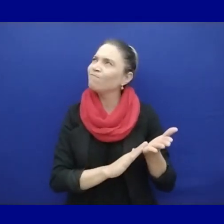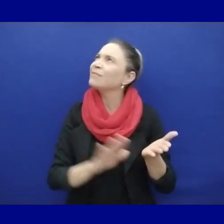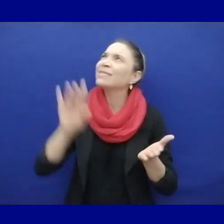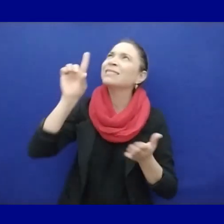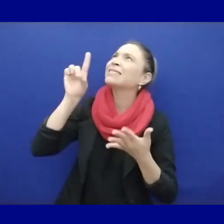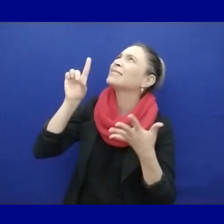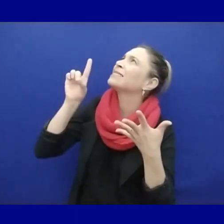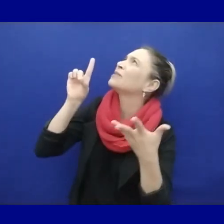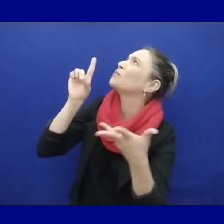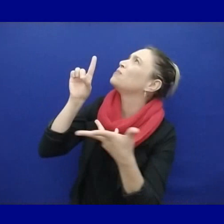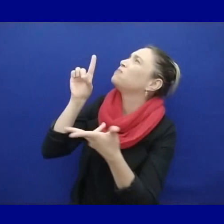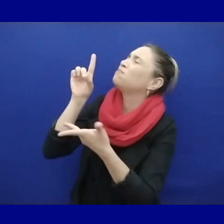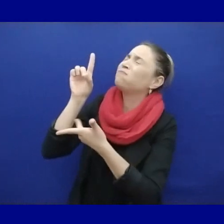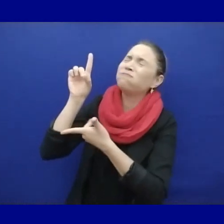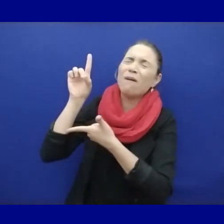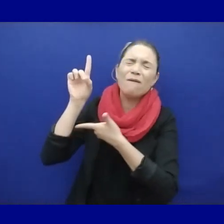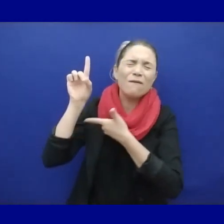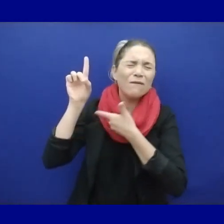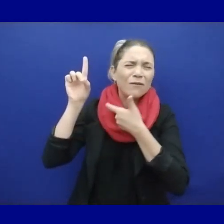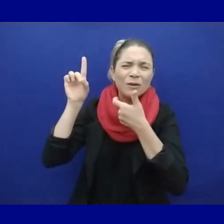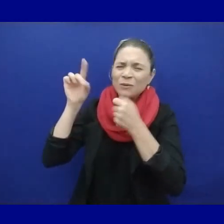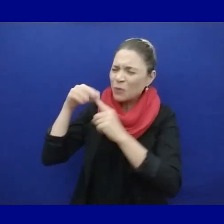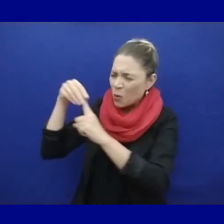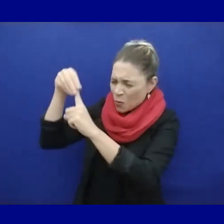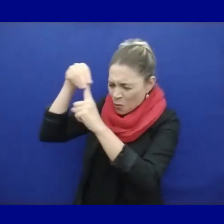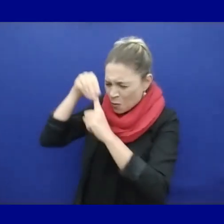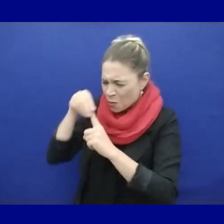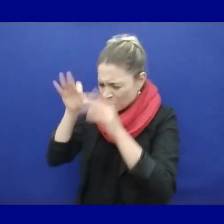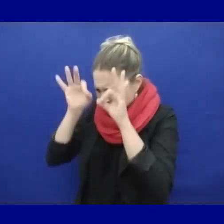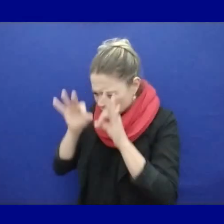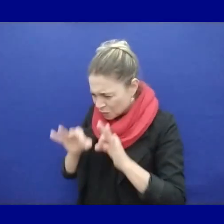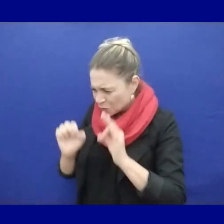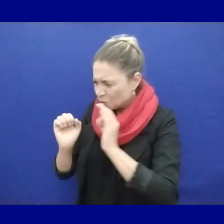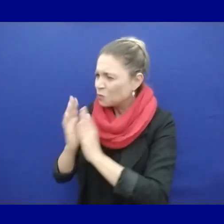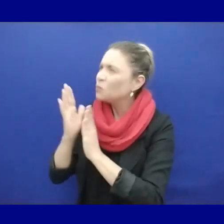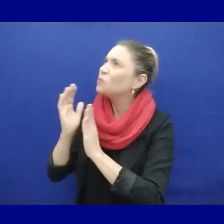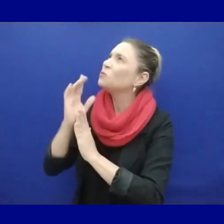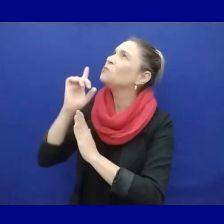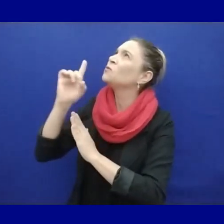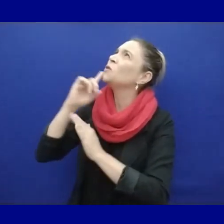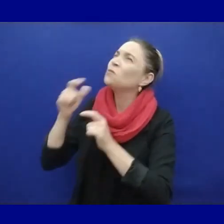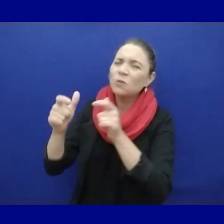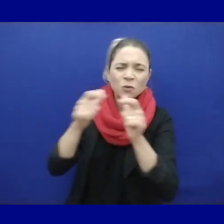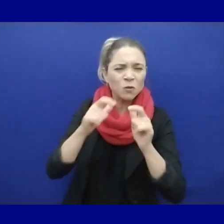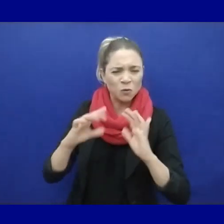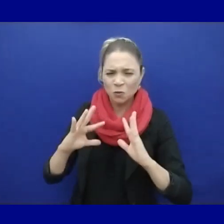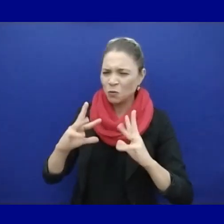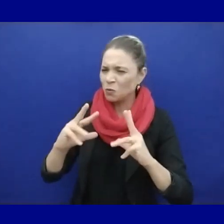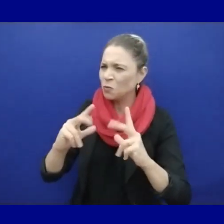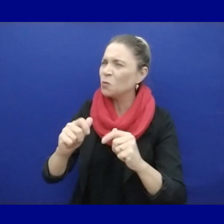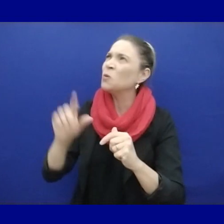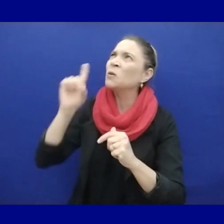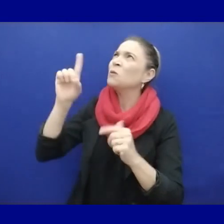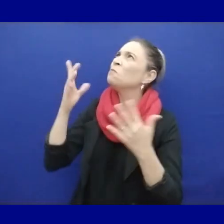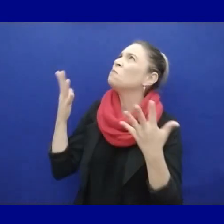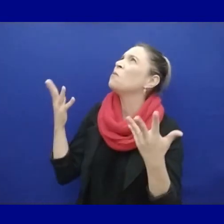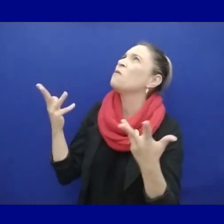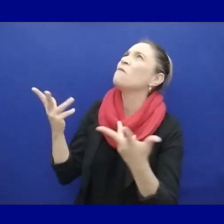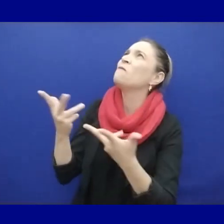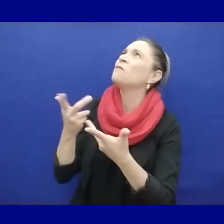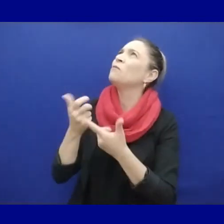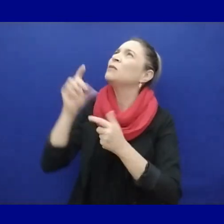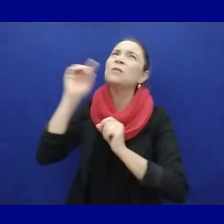Grande é o Senhor e muito digno de ser louvado na cidade do nosso Deus. Seu santo monte,